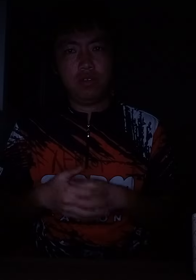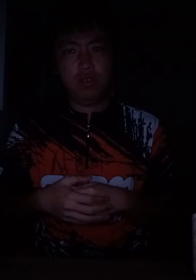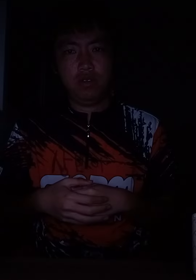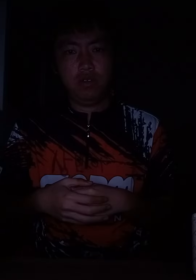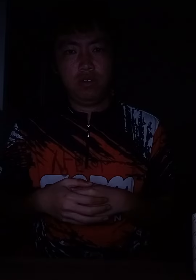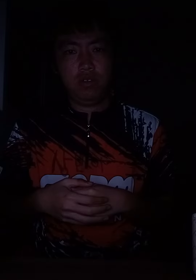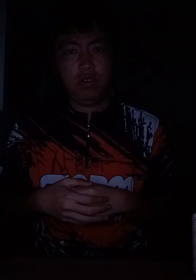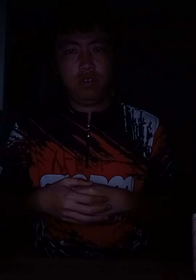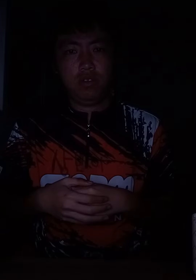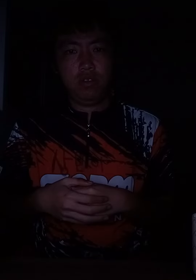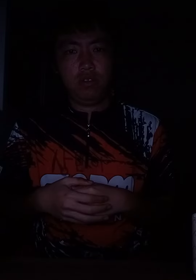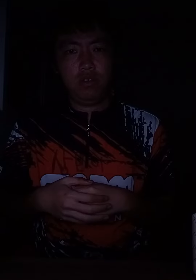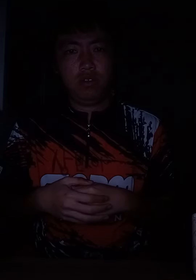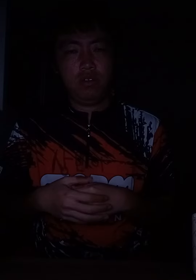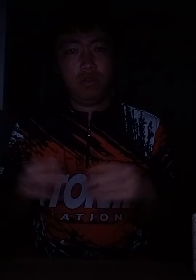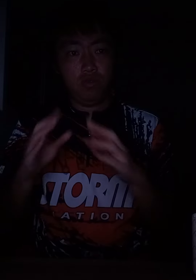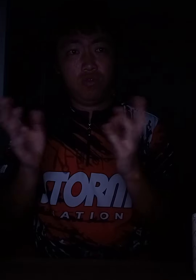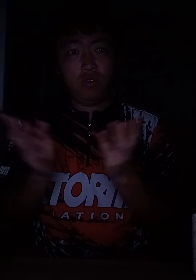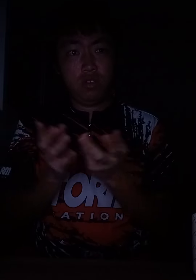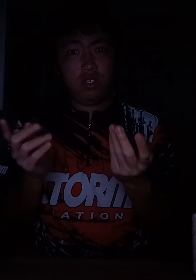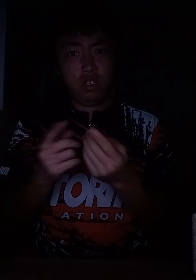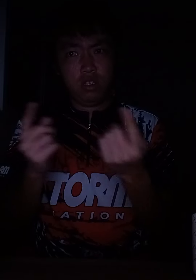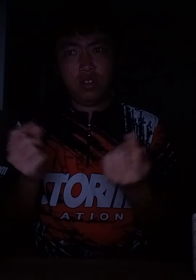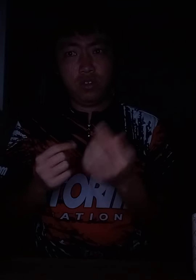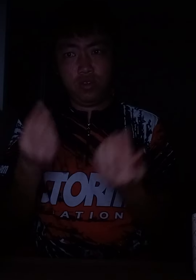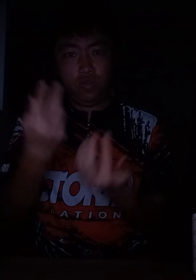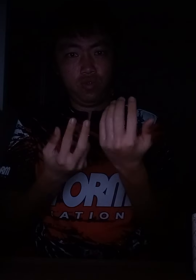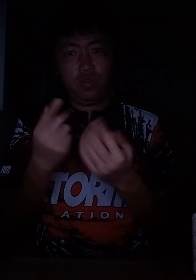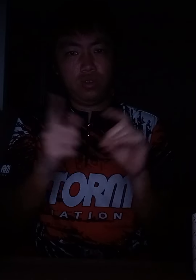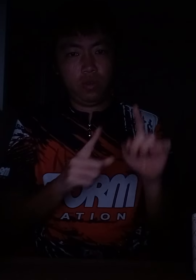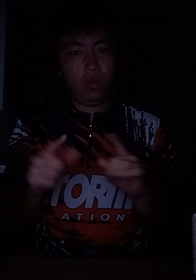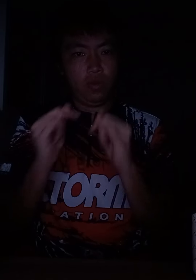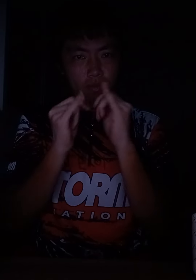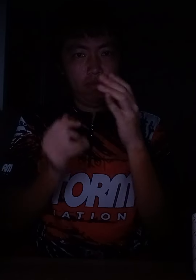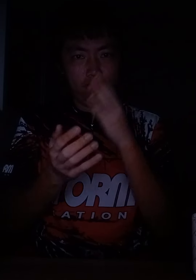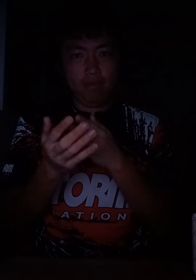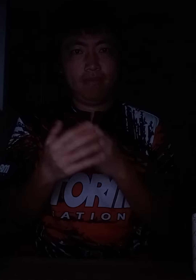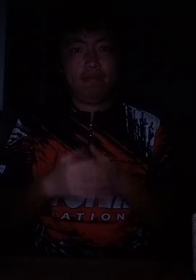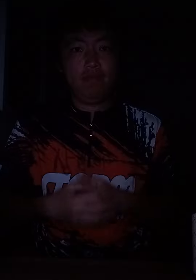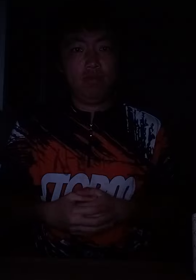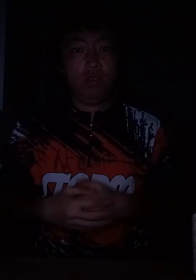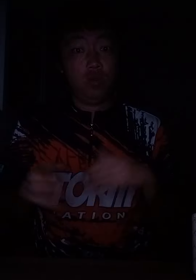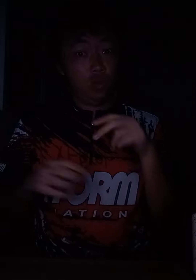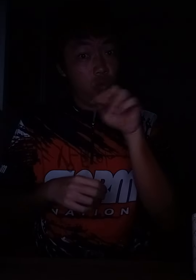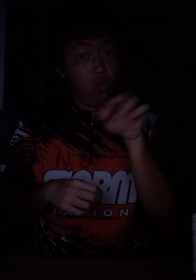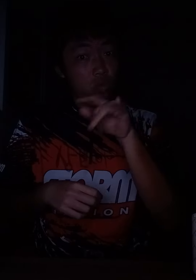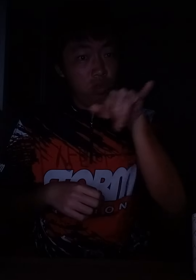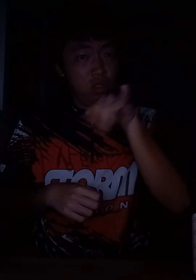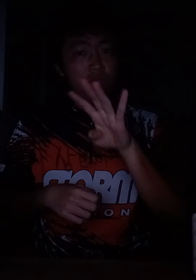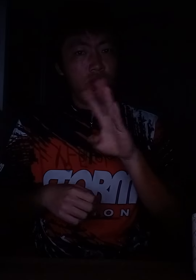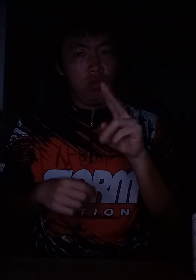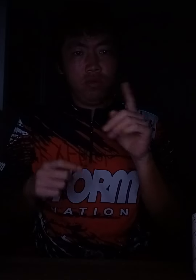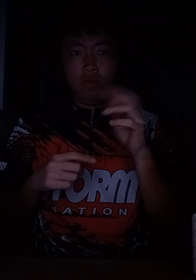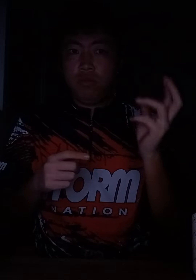발생했습니다. 소방당국은 자세한 화재 원인을 조사 중입니다. 어제 오후 3시 45분쯤에는 부산시